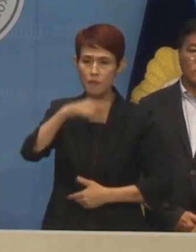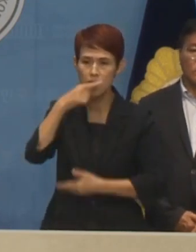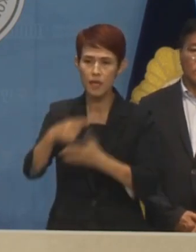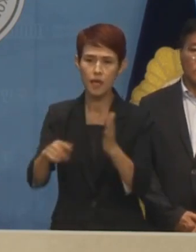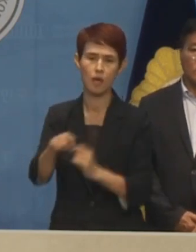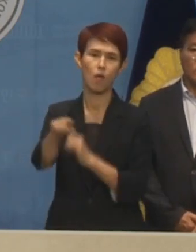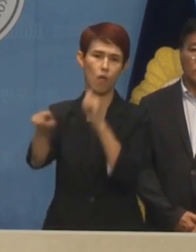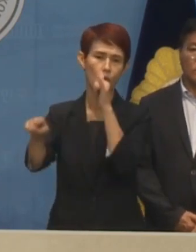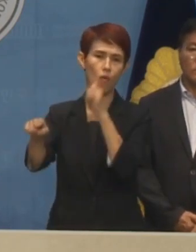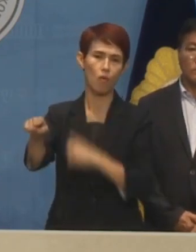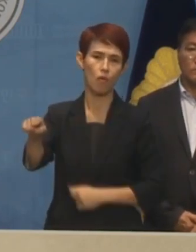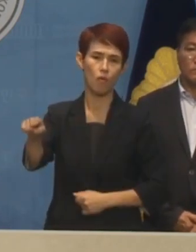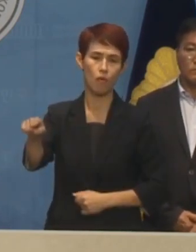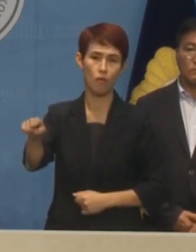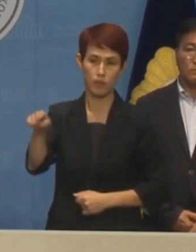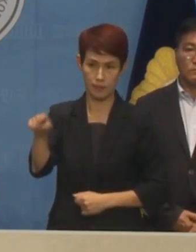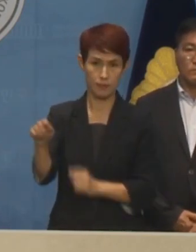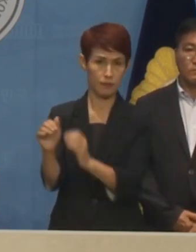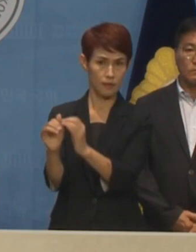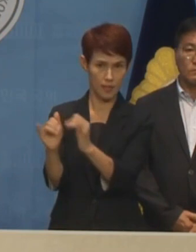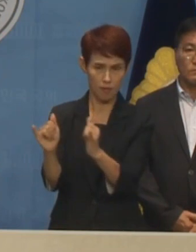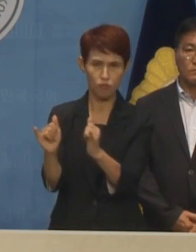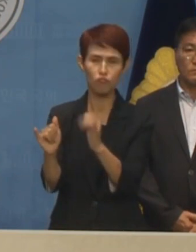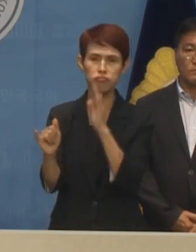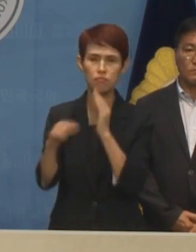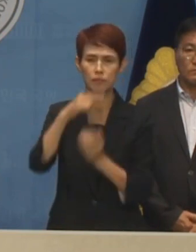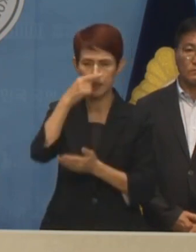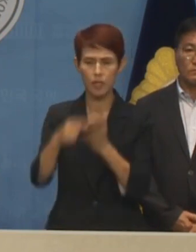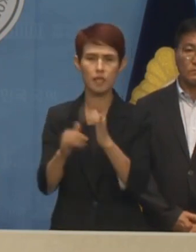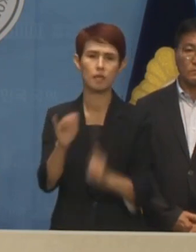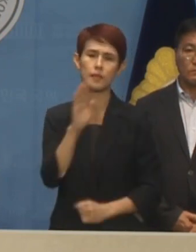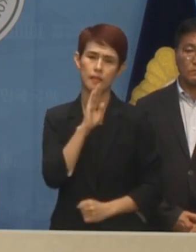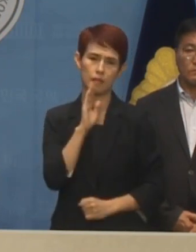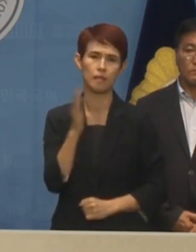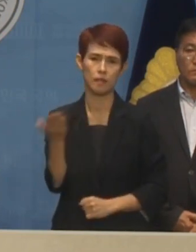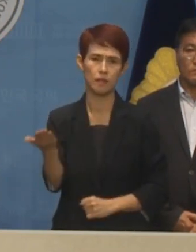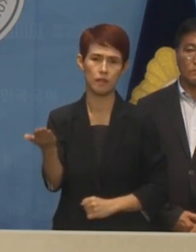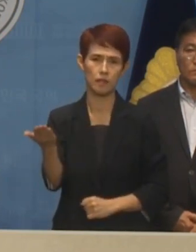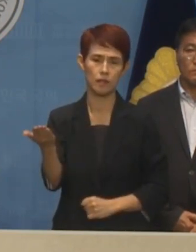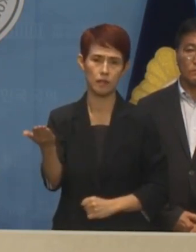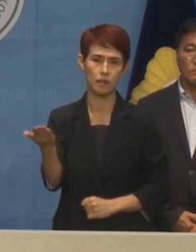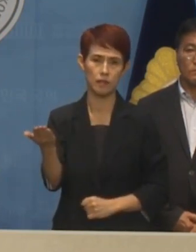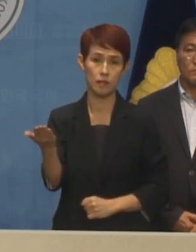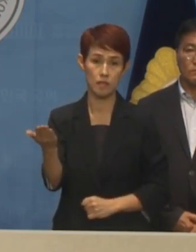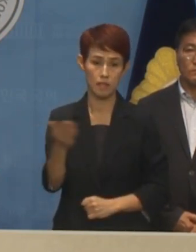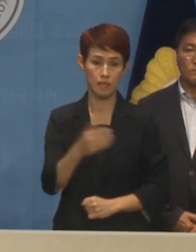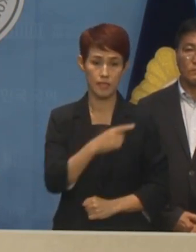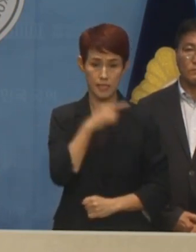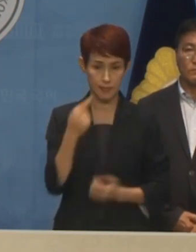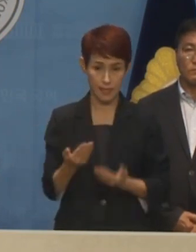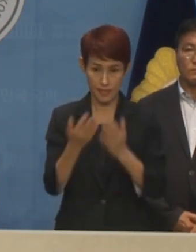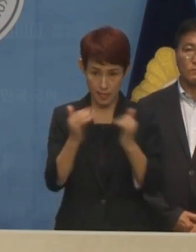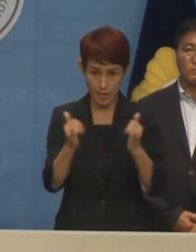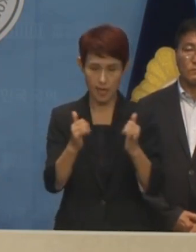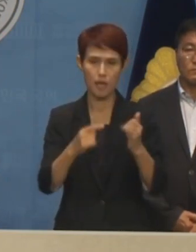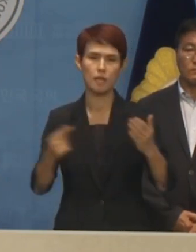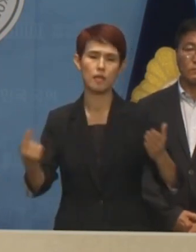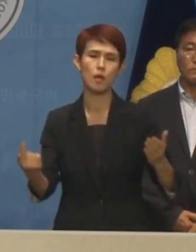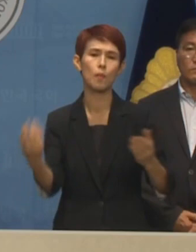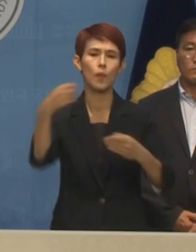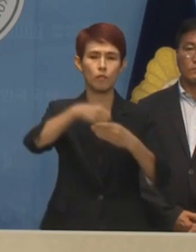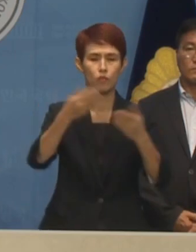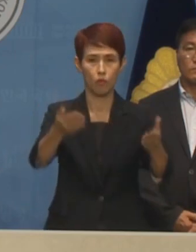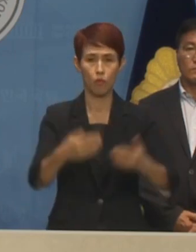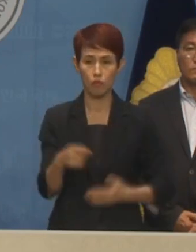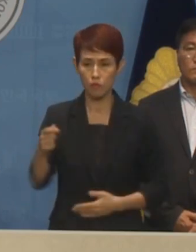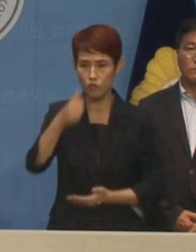있습니다. 이분들 역시 분명한 4.3의 희생자입니다. 하지만 이분들은